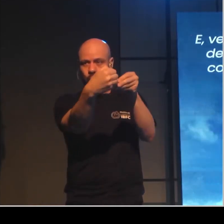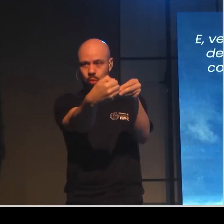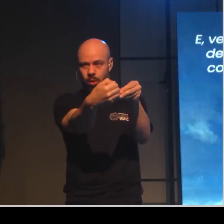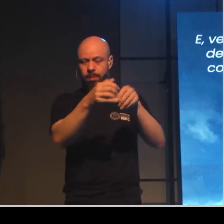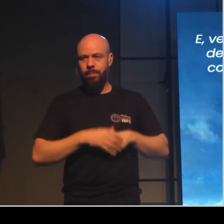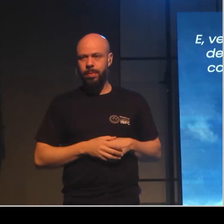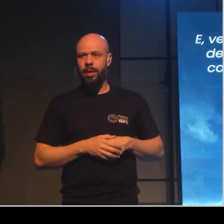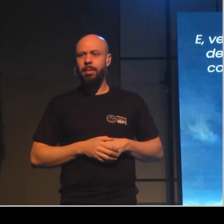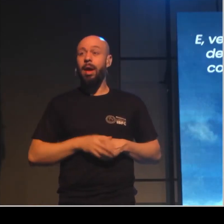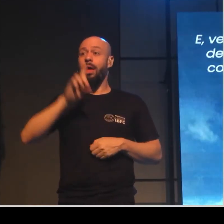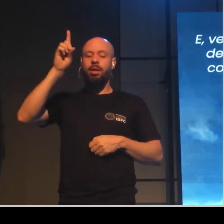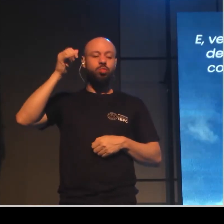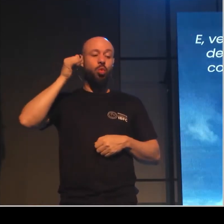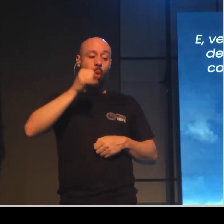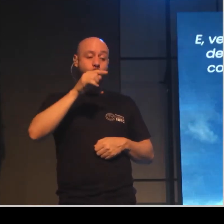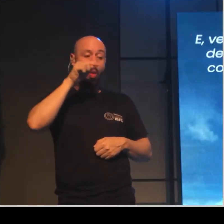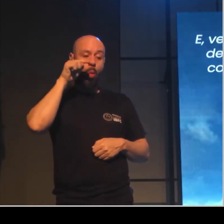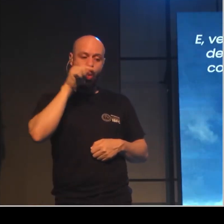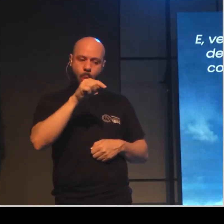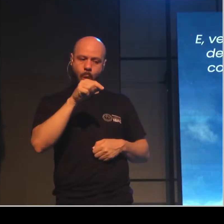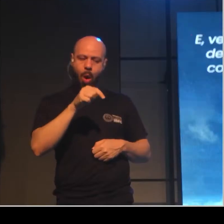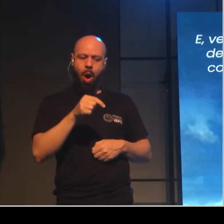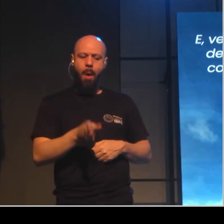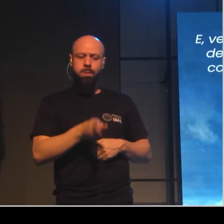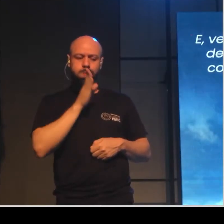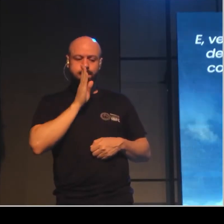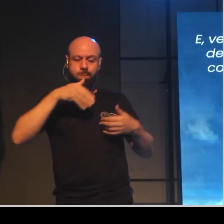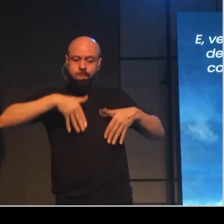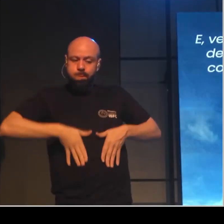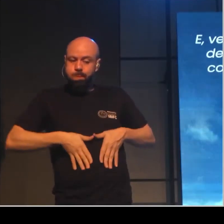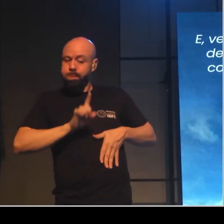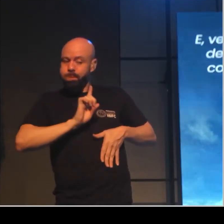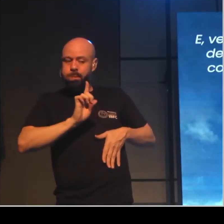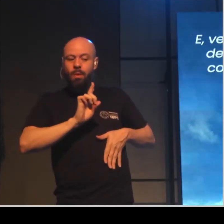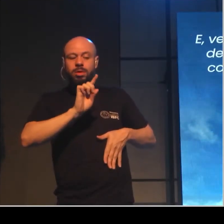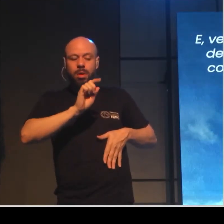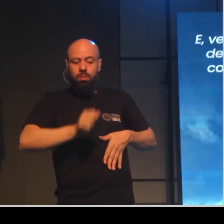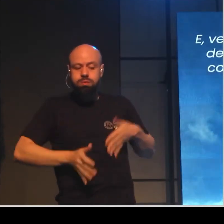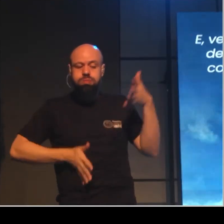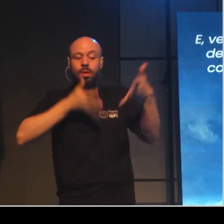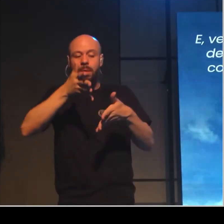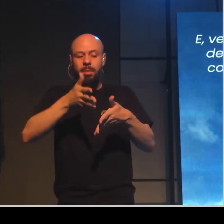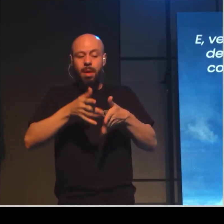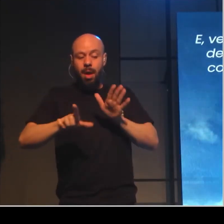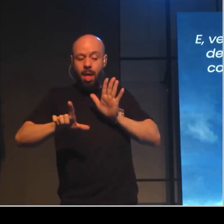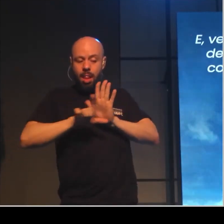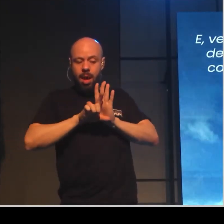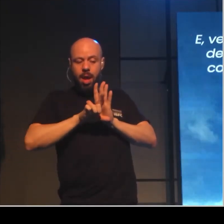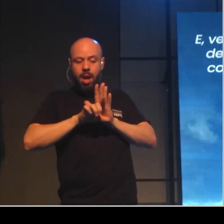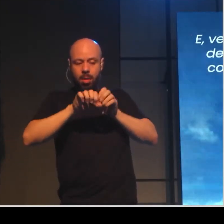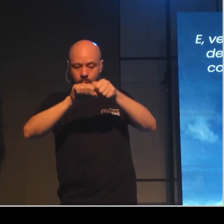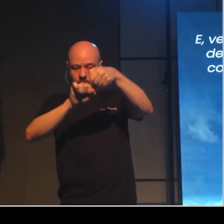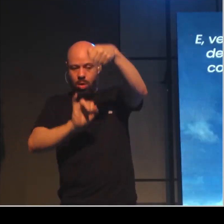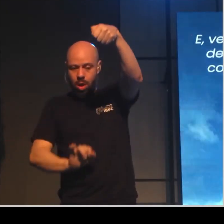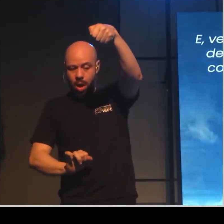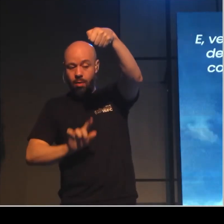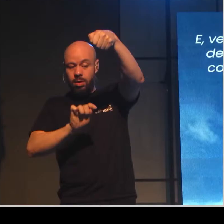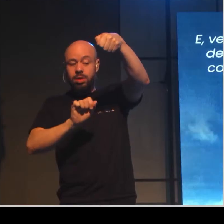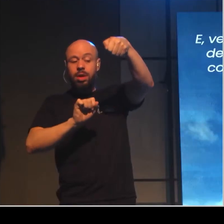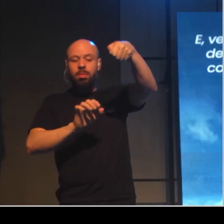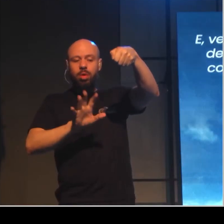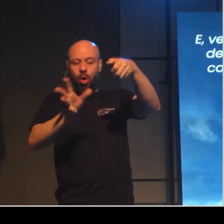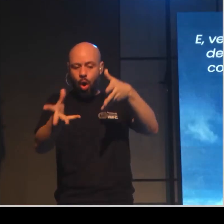não deixe de falar as palavras desse livro da lei e de